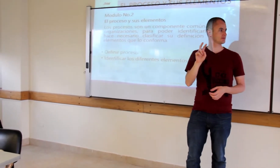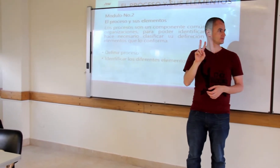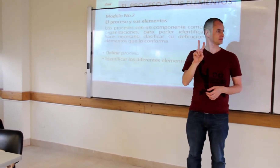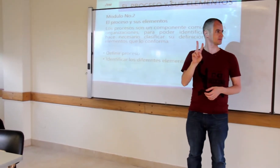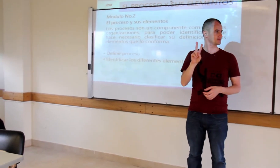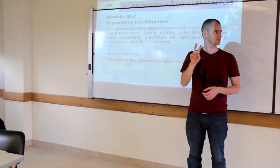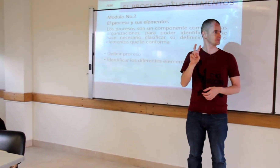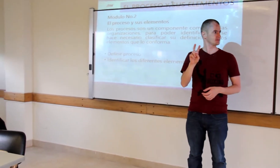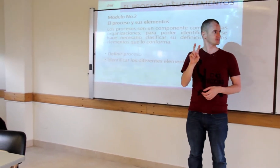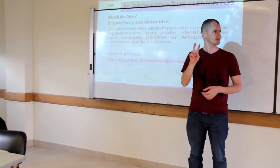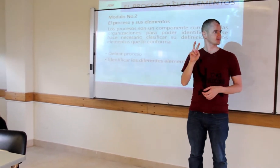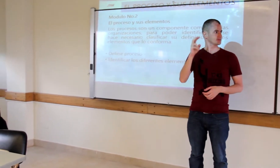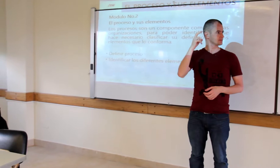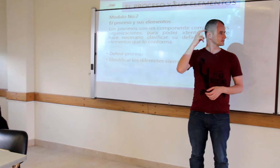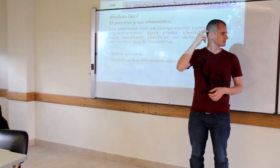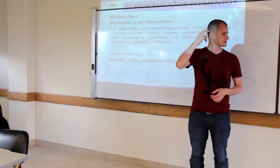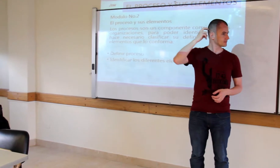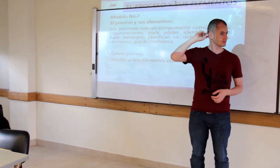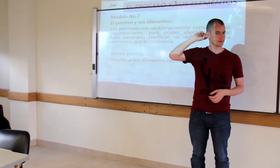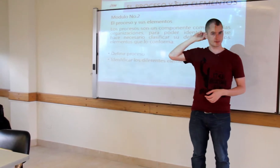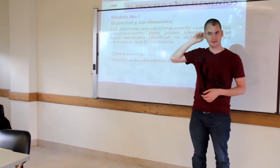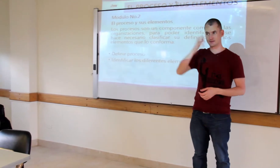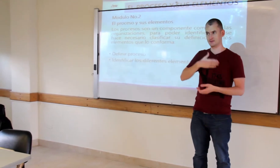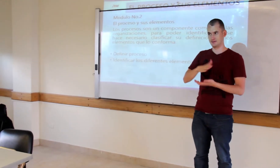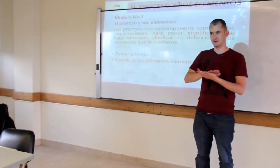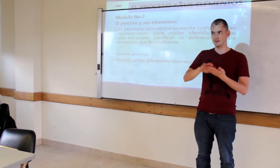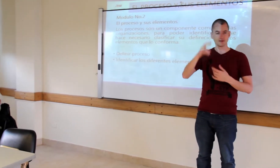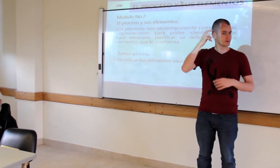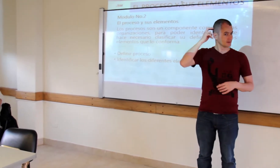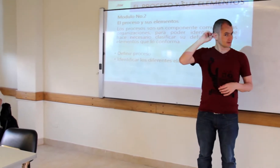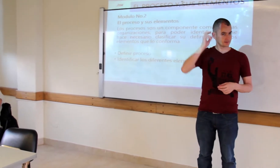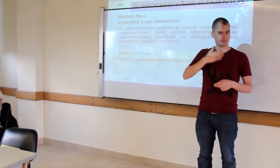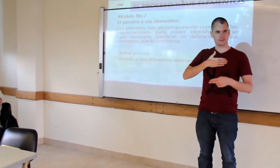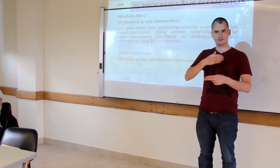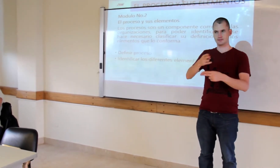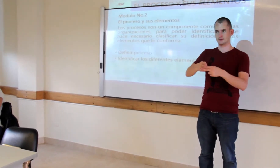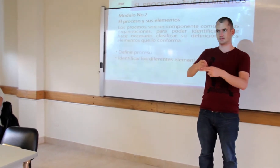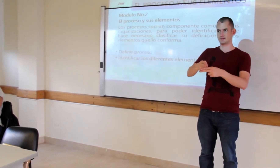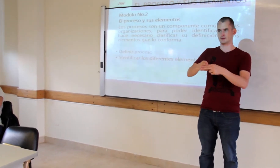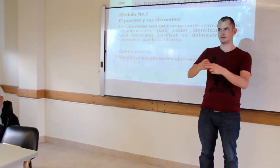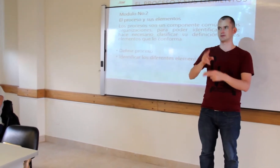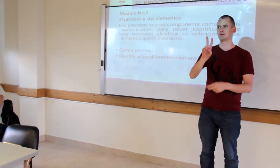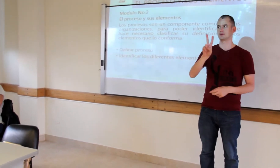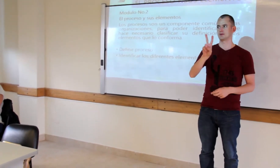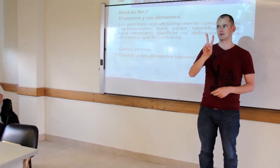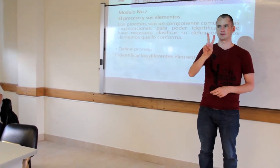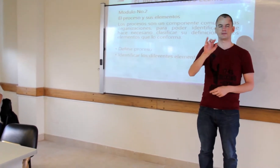Víctor. No todos los Víctor, solamente él. Listo.